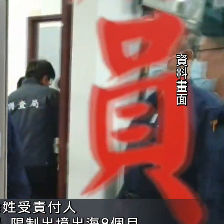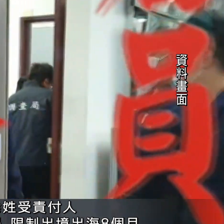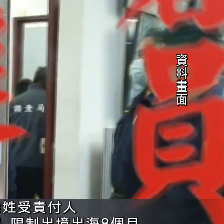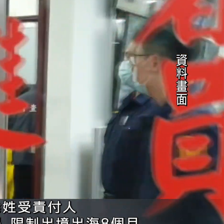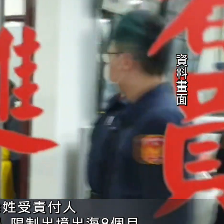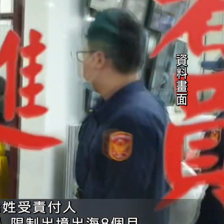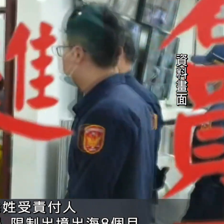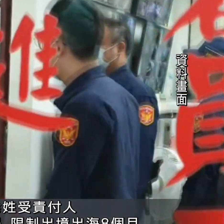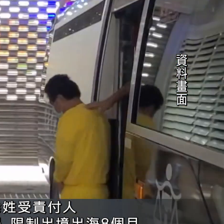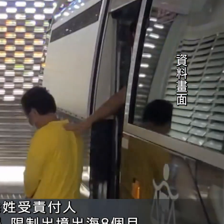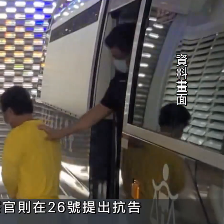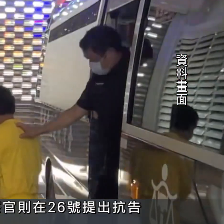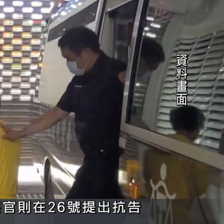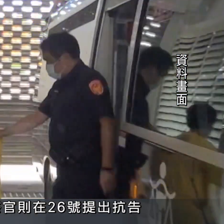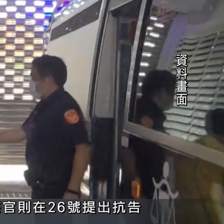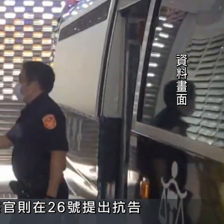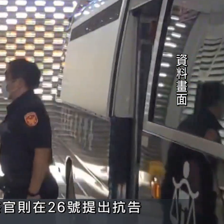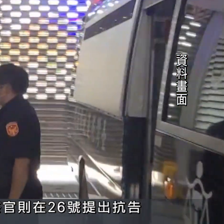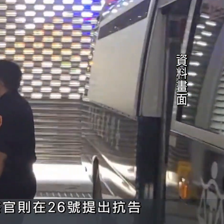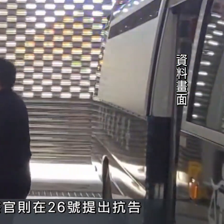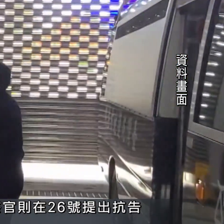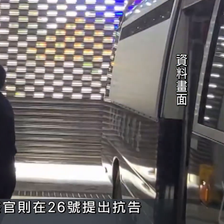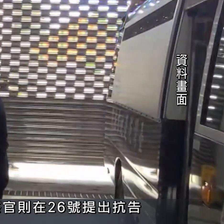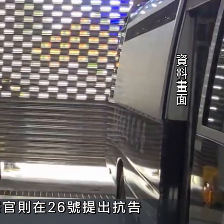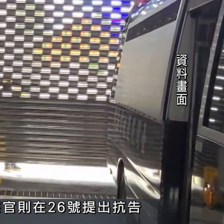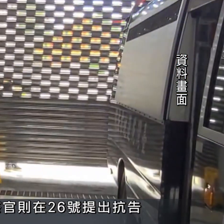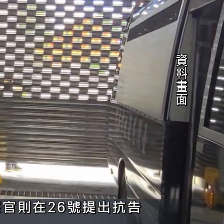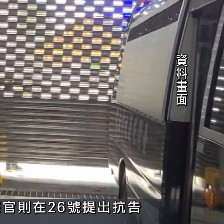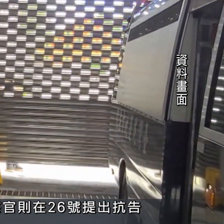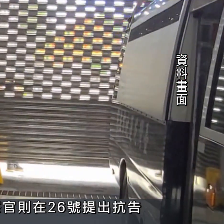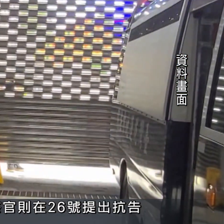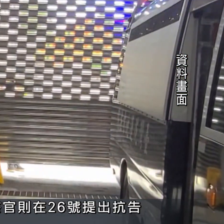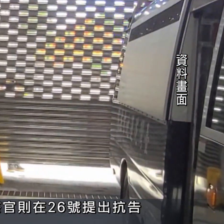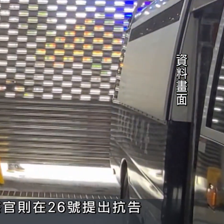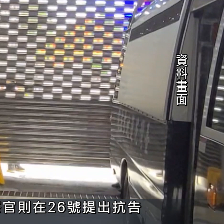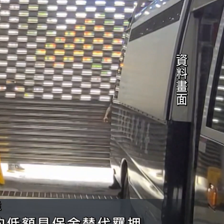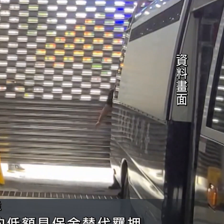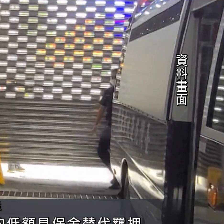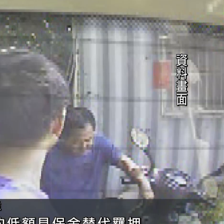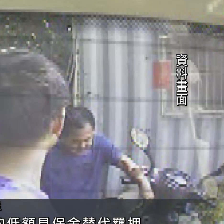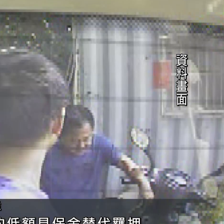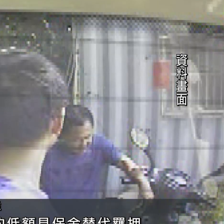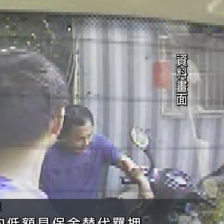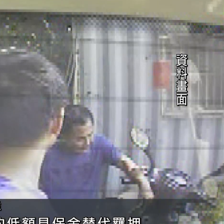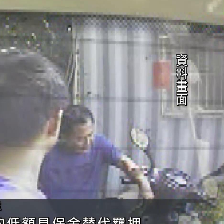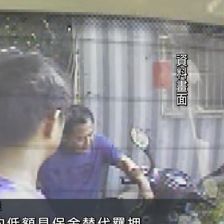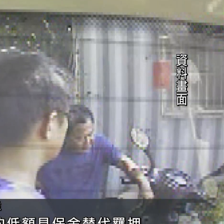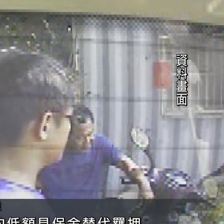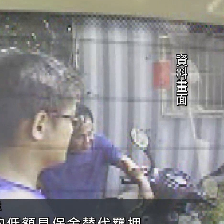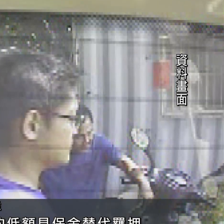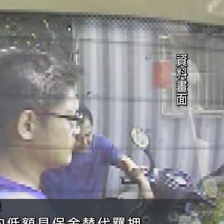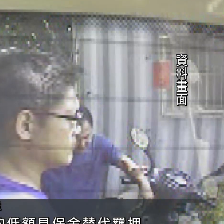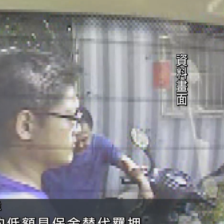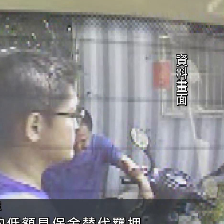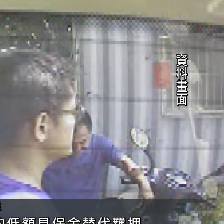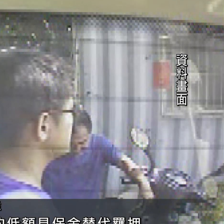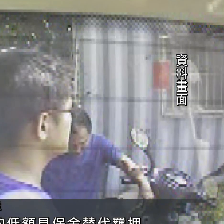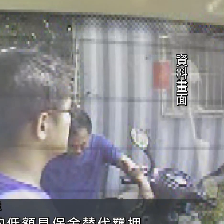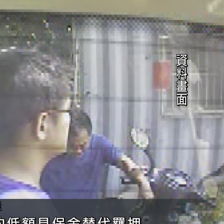出海8个月。花莲地检署检察官则在26号提出抗告，认为被告李义祥只是以60万元的低